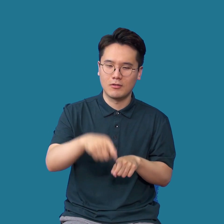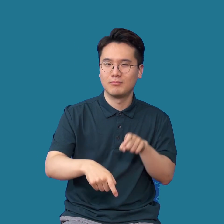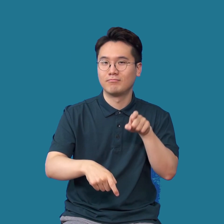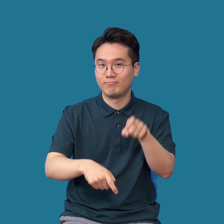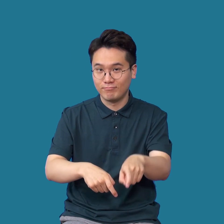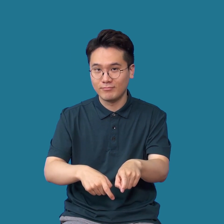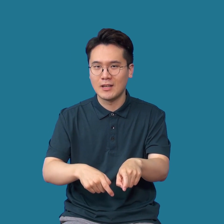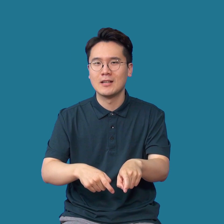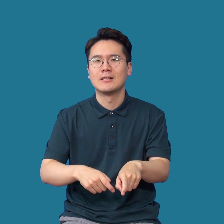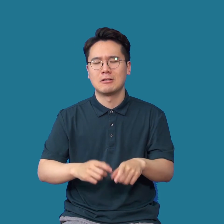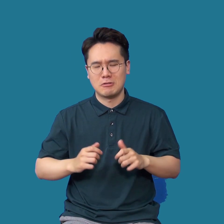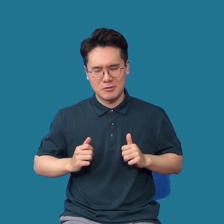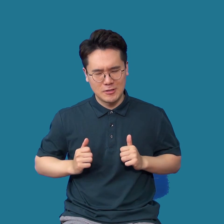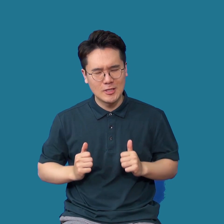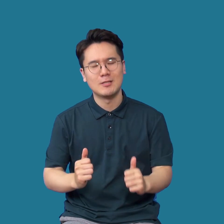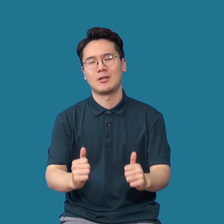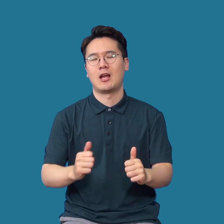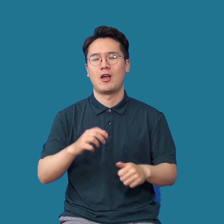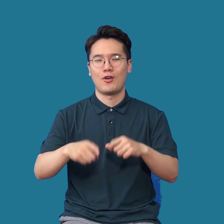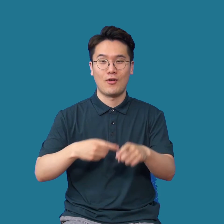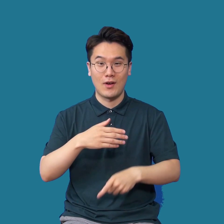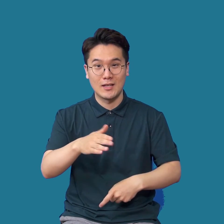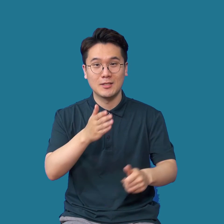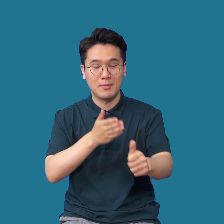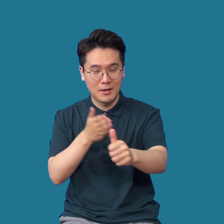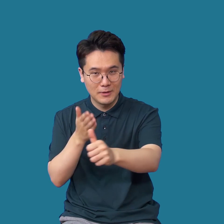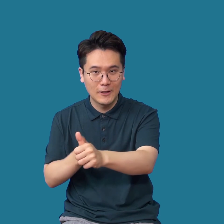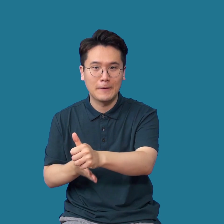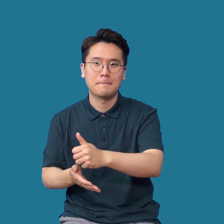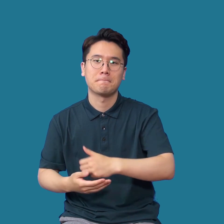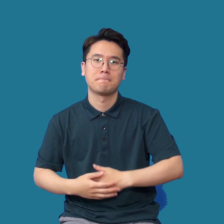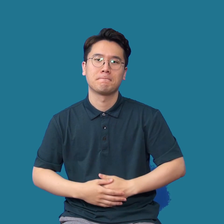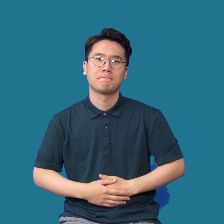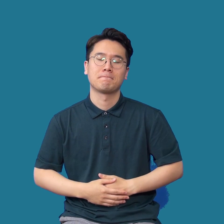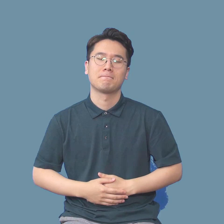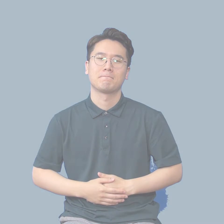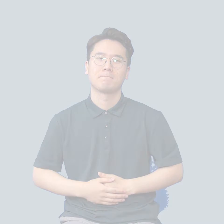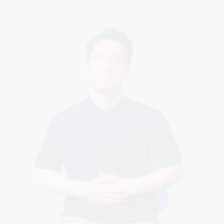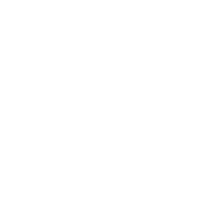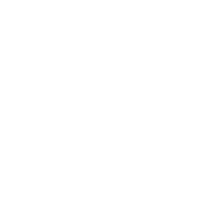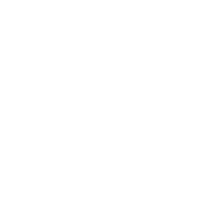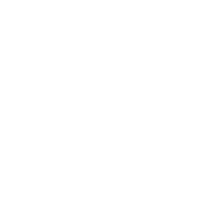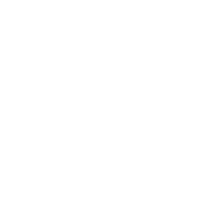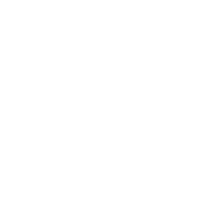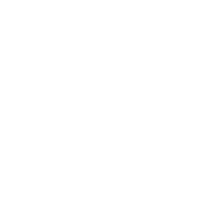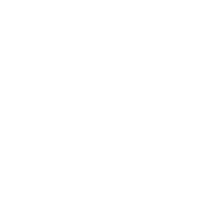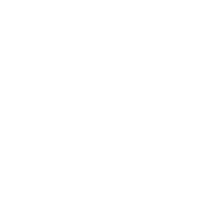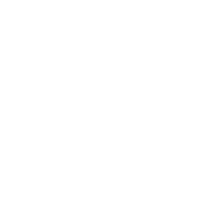순례길을 힘차게 걸어갈 수 있기를 바랍니다.